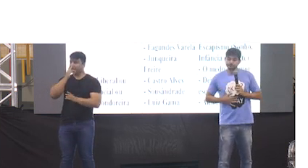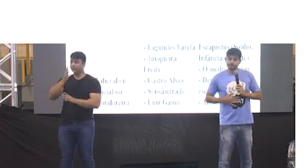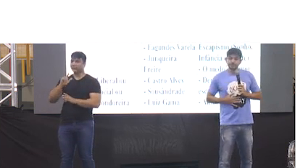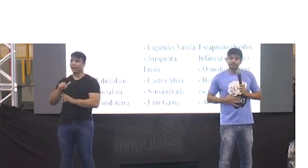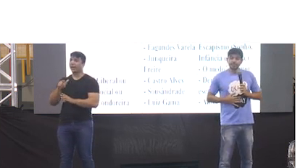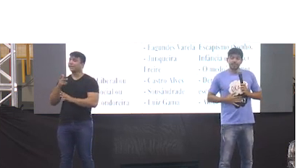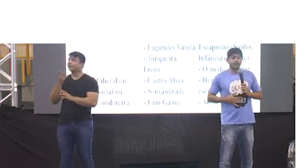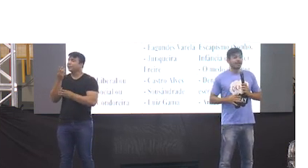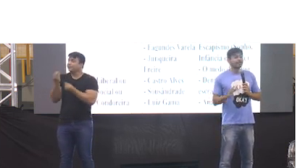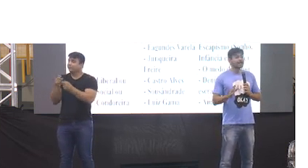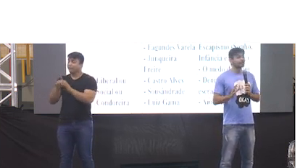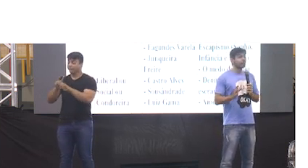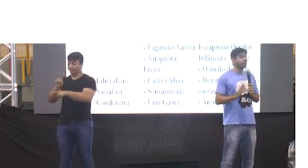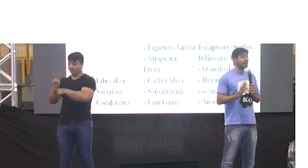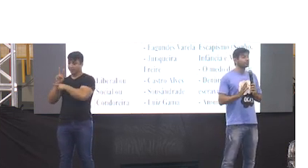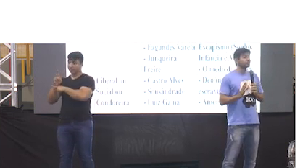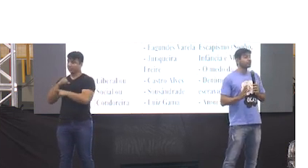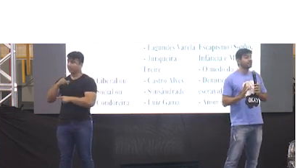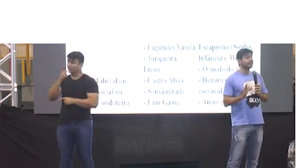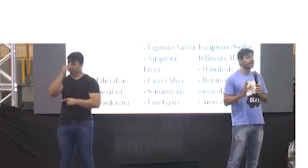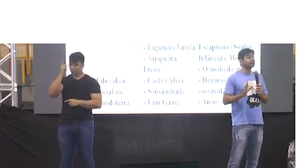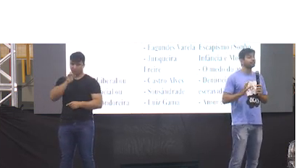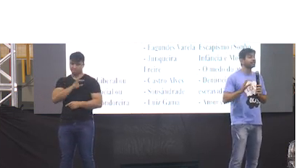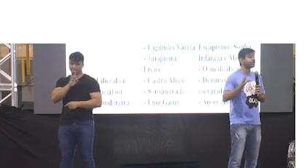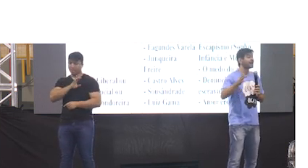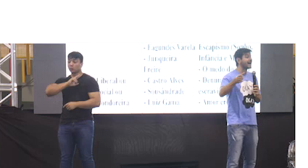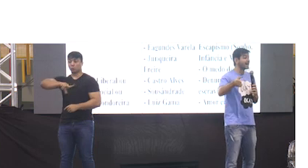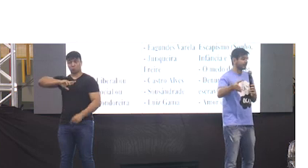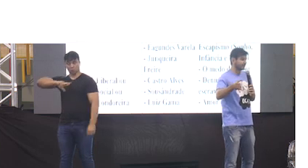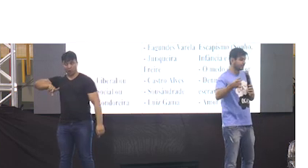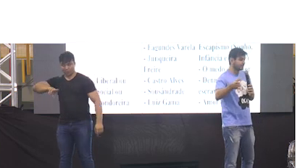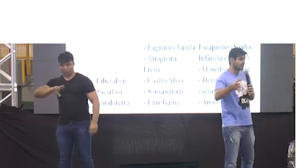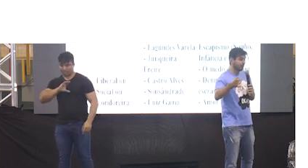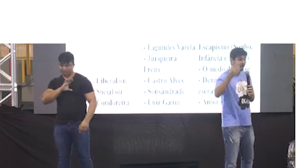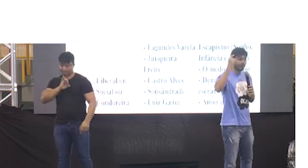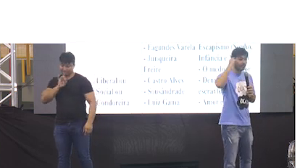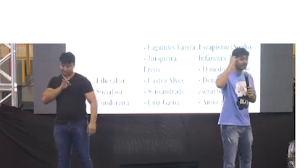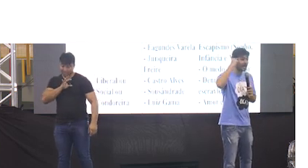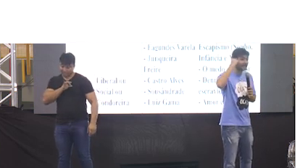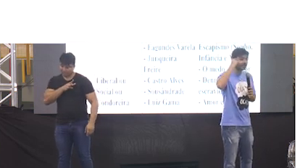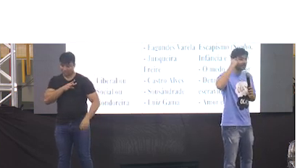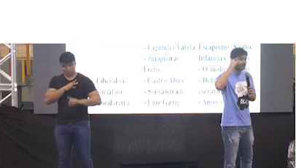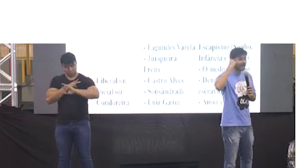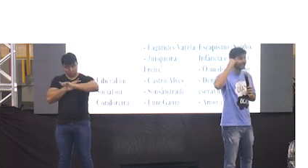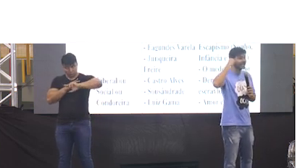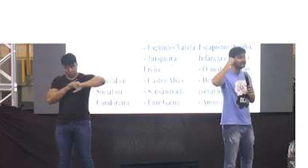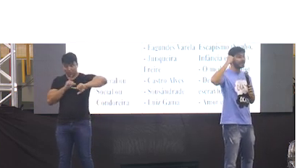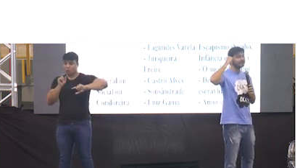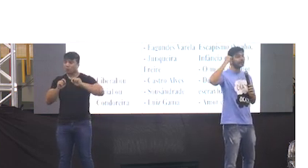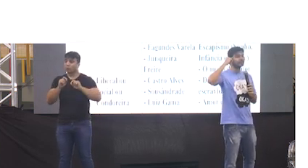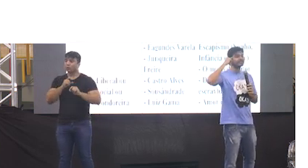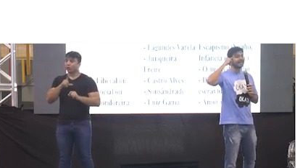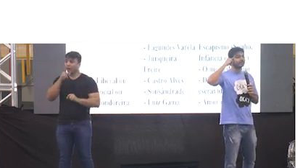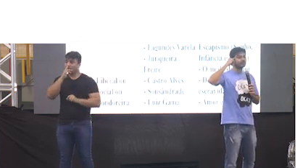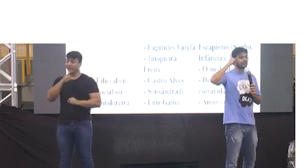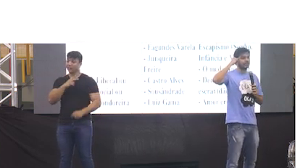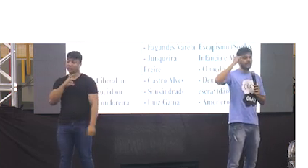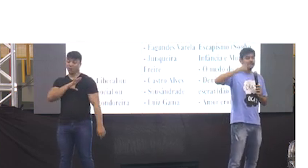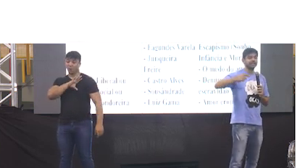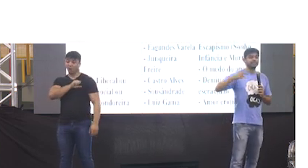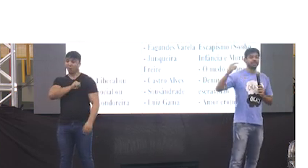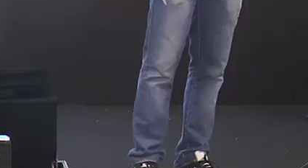eufemismo. Na prática, o romântico não tinha medo de amar. O amor-ideia era